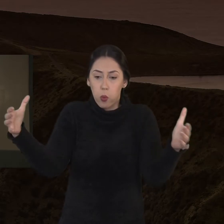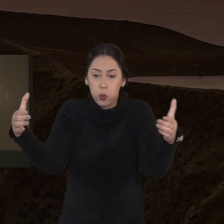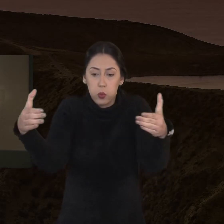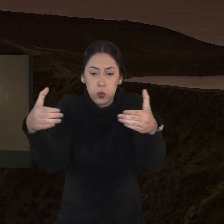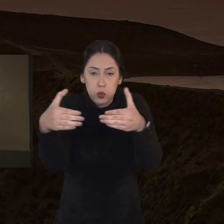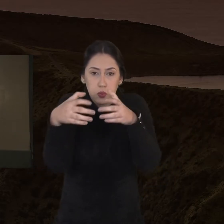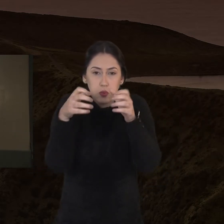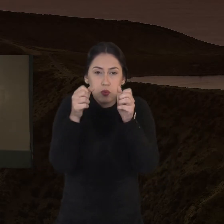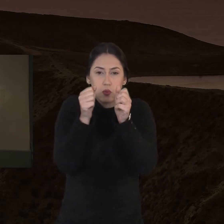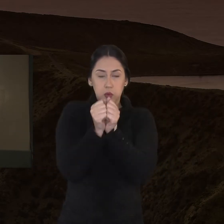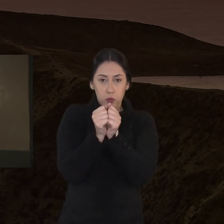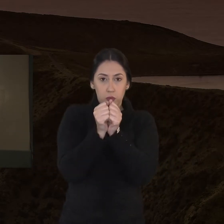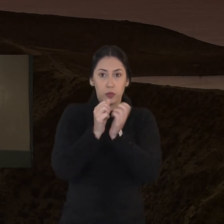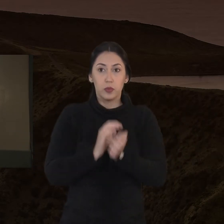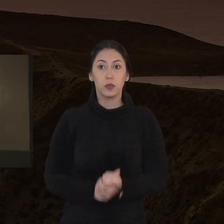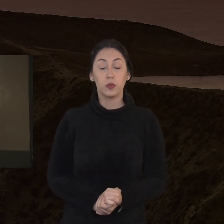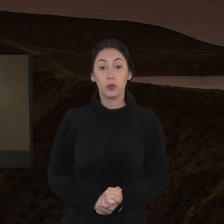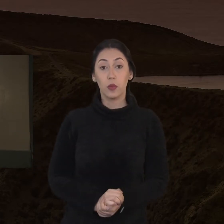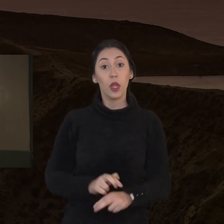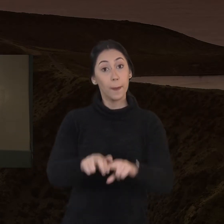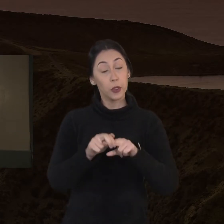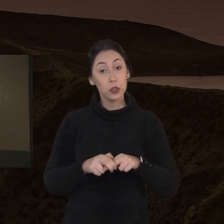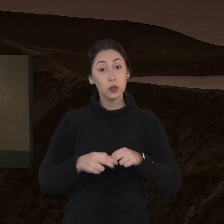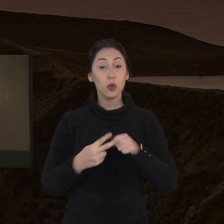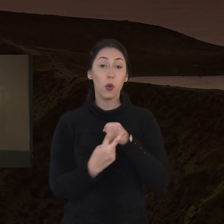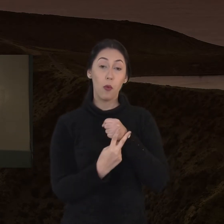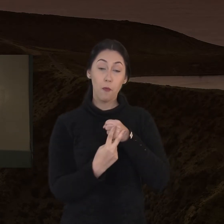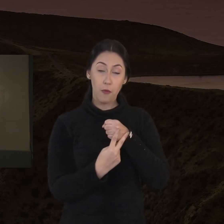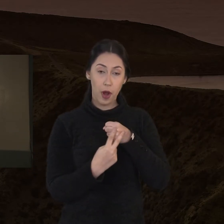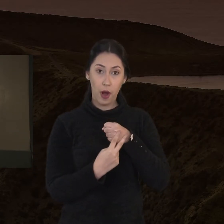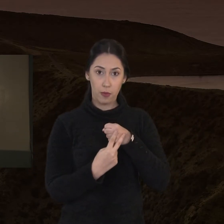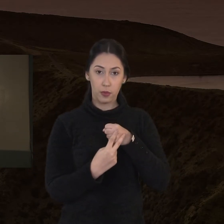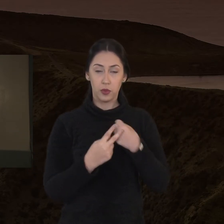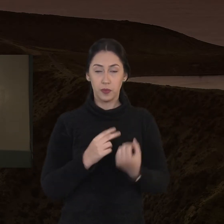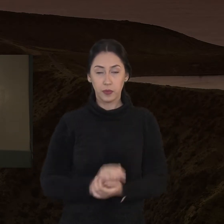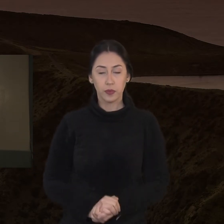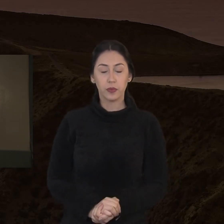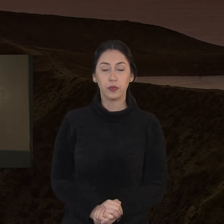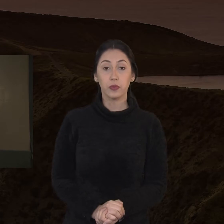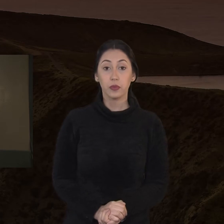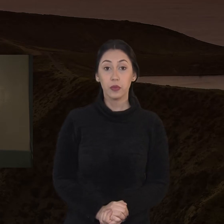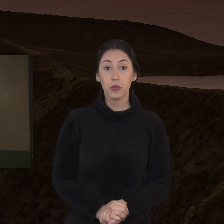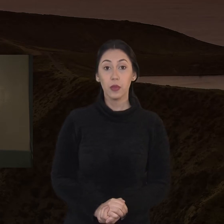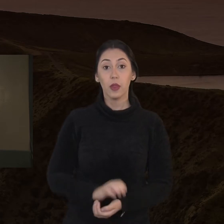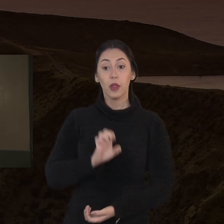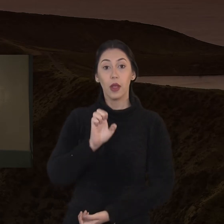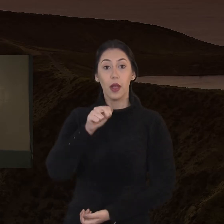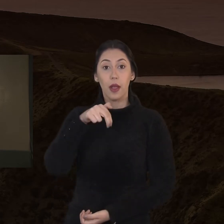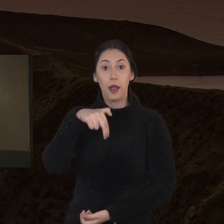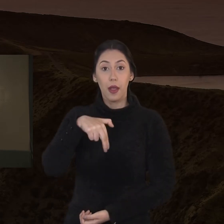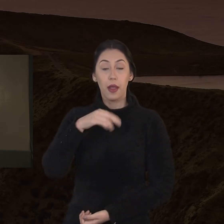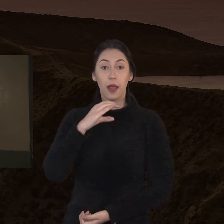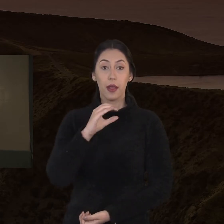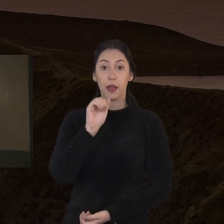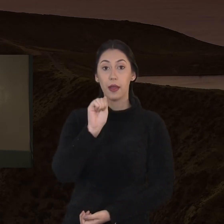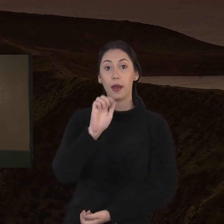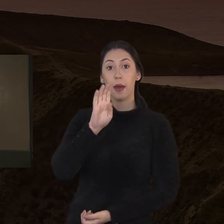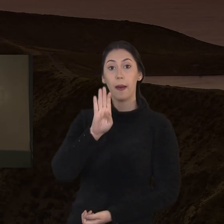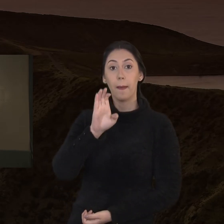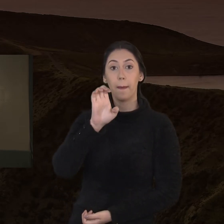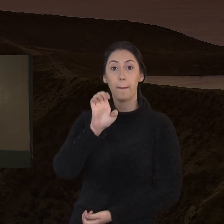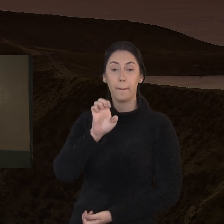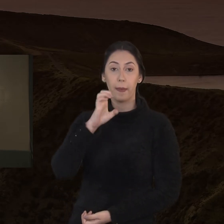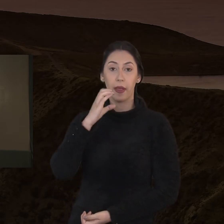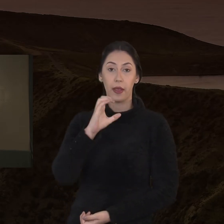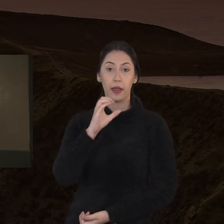porque o verbo é a forma verbal de cabeça tá então é encabeçado por isso que também em